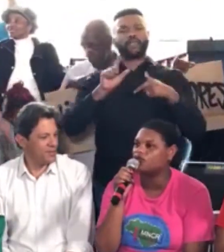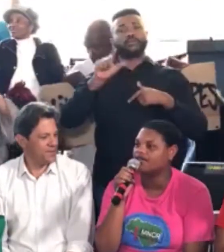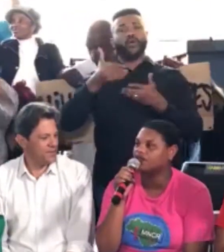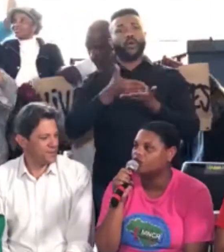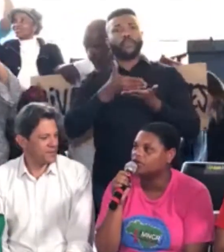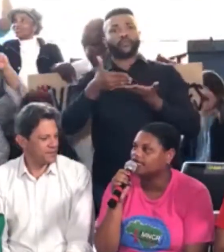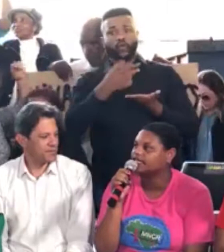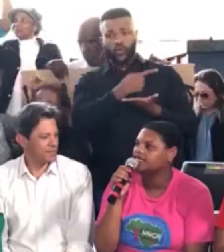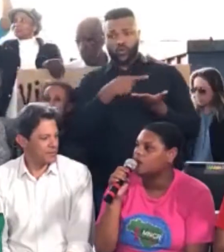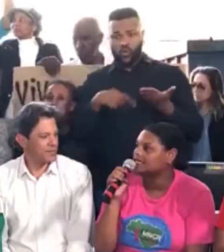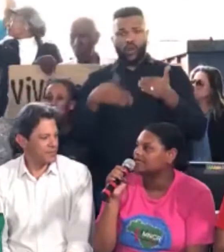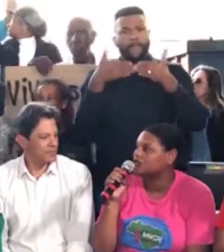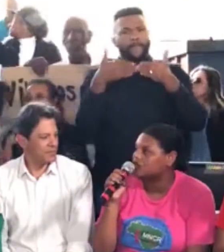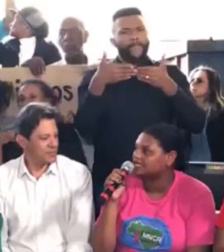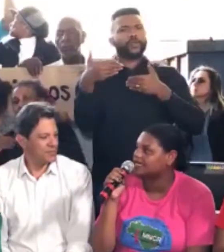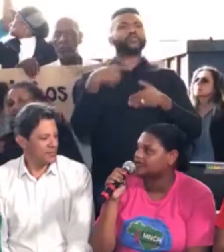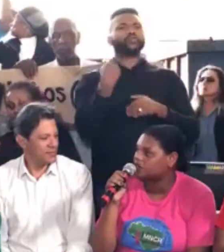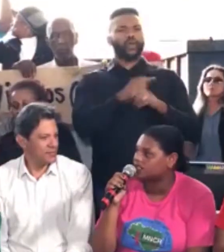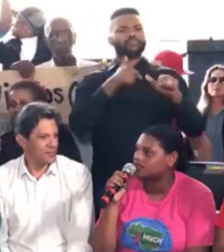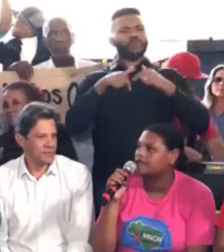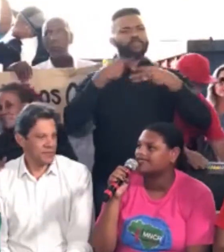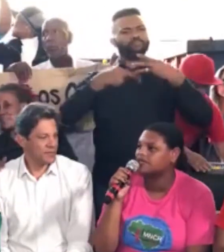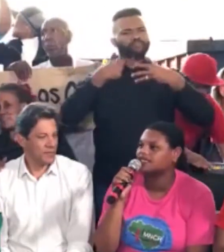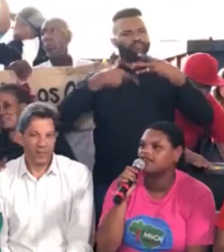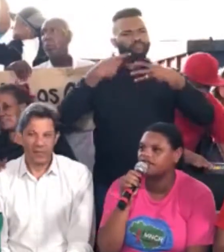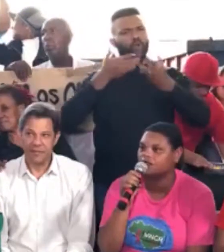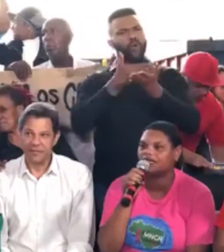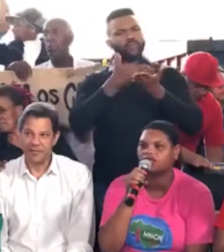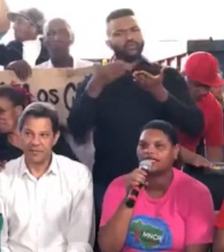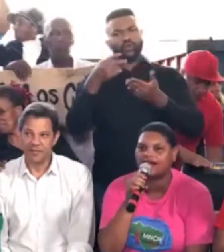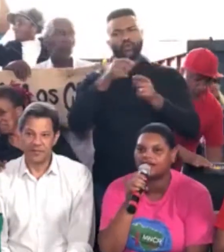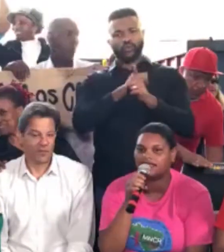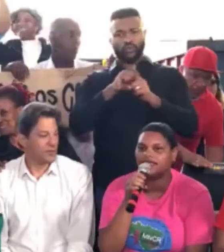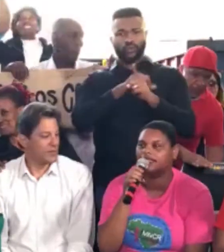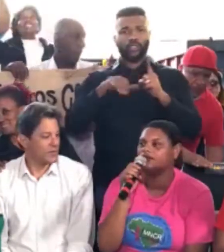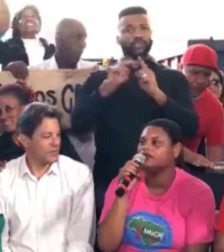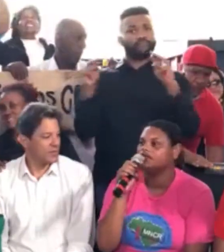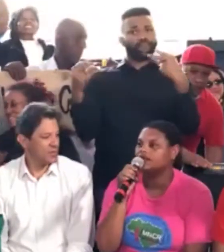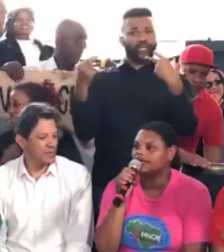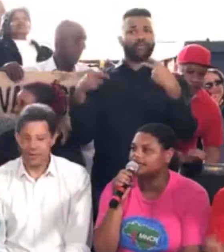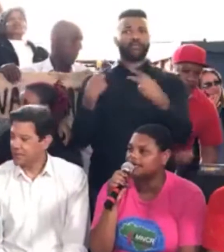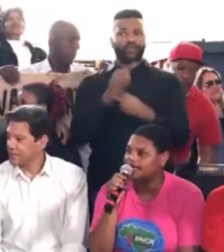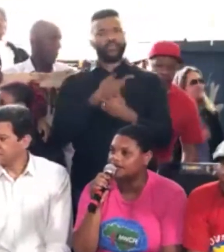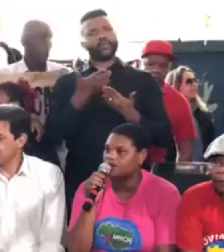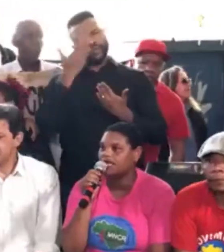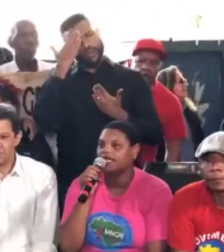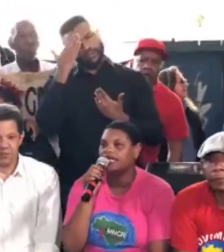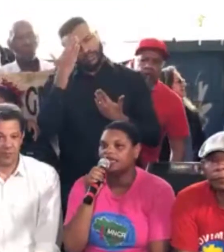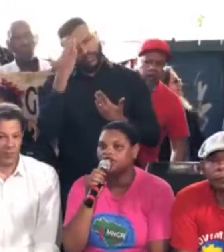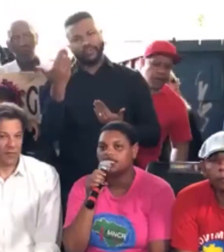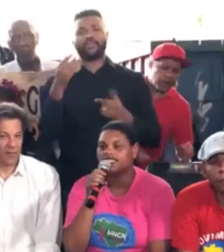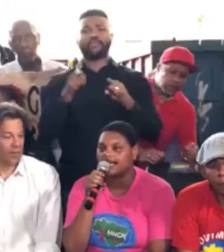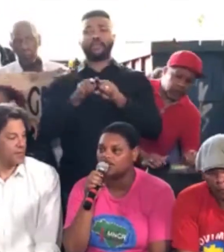sim, do governo Lula que nós, catadoras e catadores, passamos a ser vistos pela sociedade. Então, eu tenho a agradecer a isso.